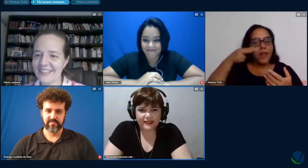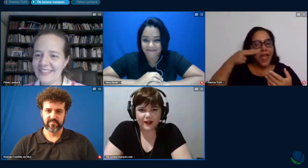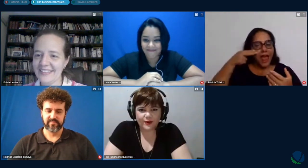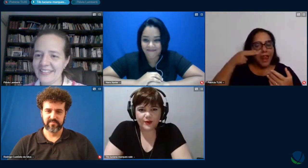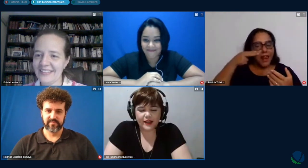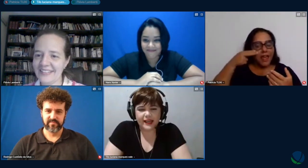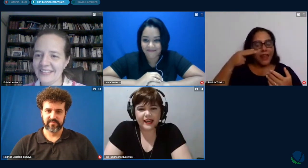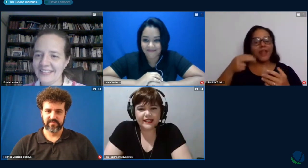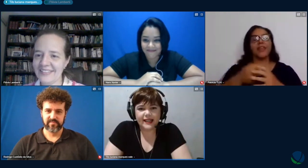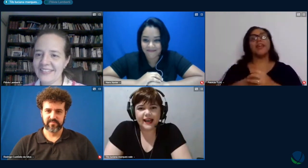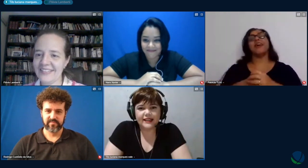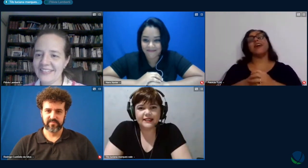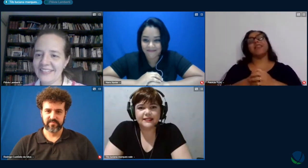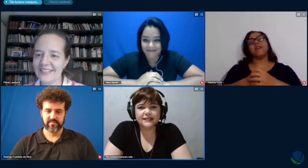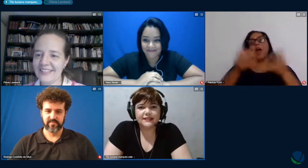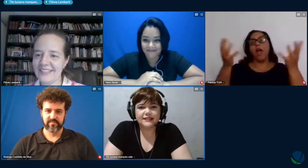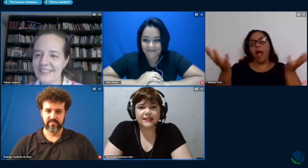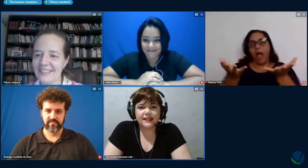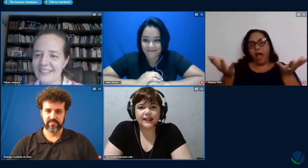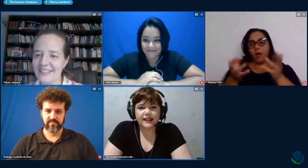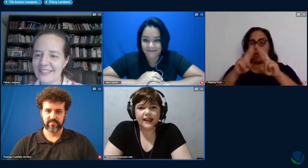Bom, então, Nara,